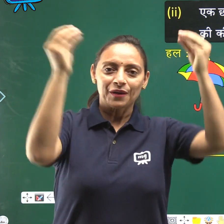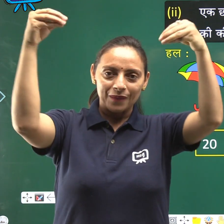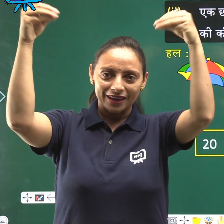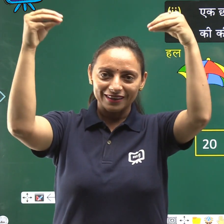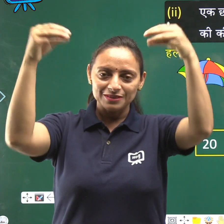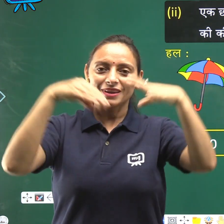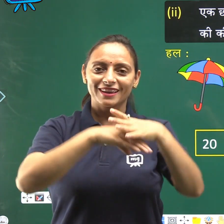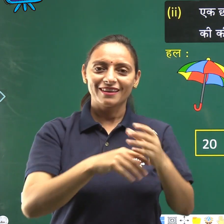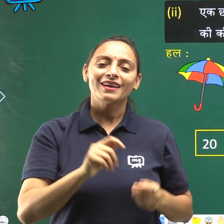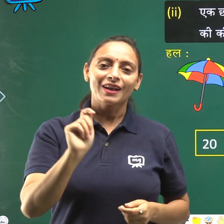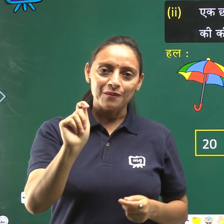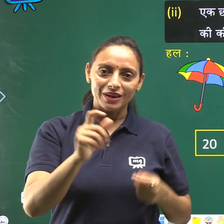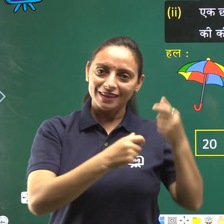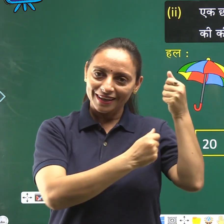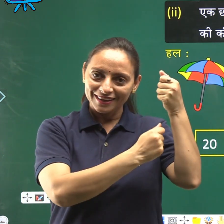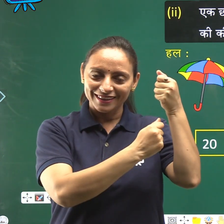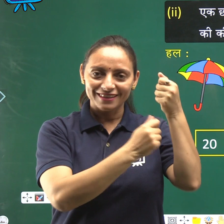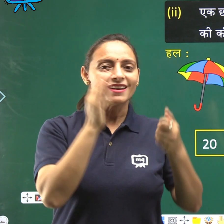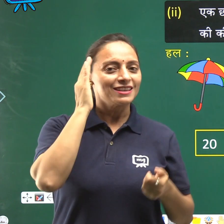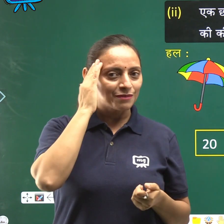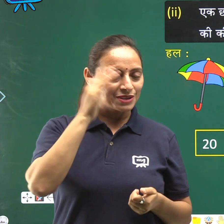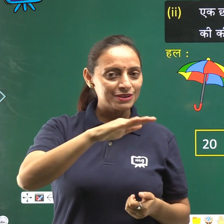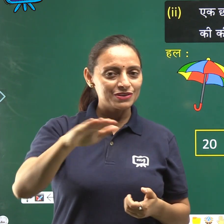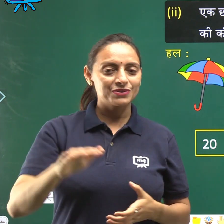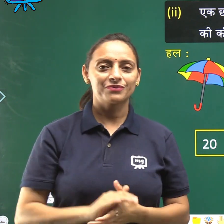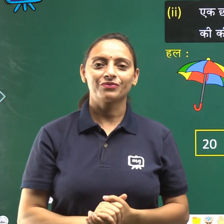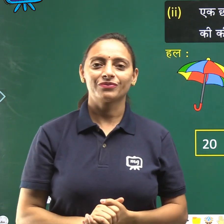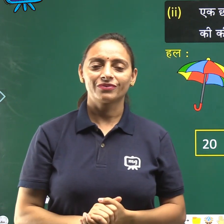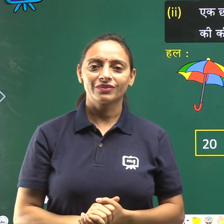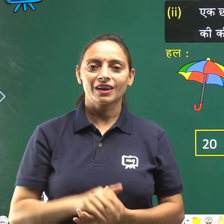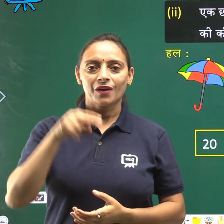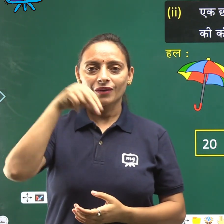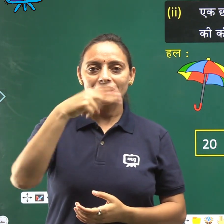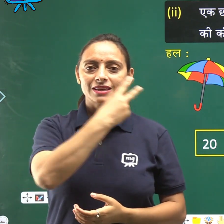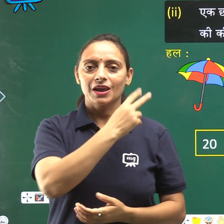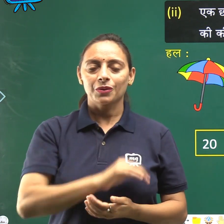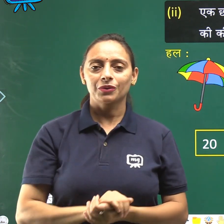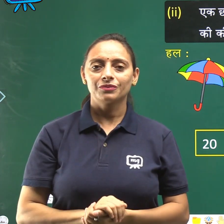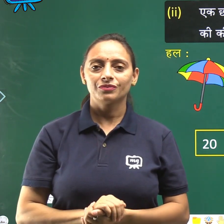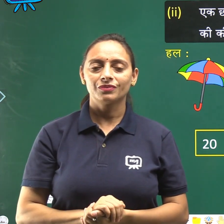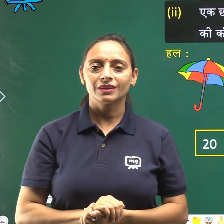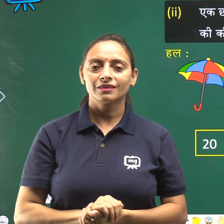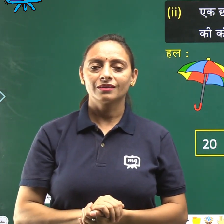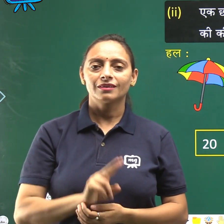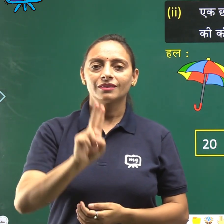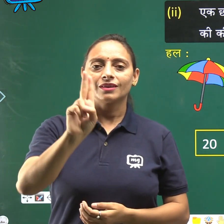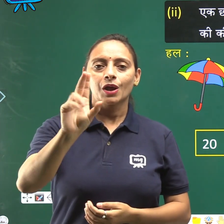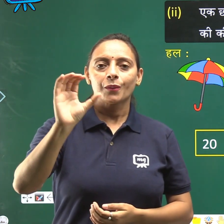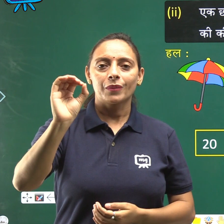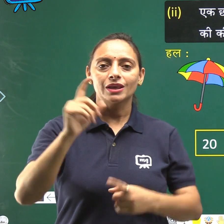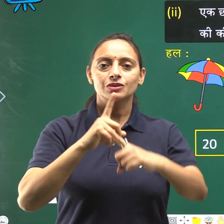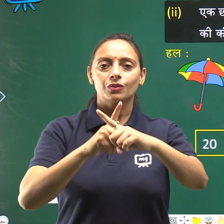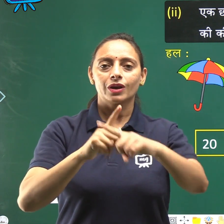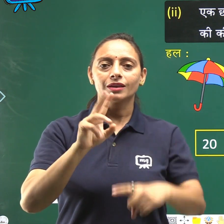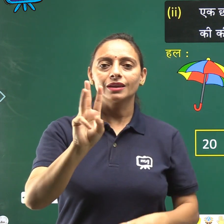में काम में लेते हैं। समझ में आ गया? नीचे देखो, 20 गुणा